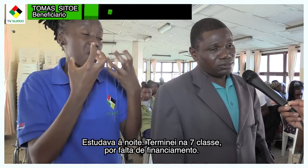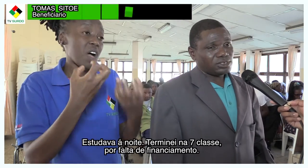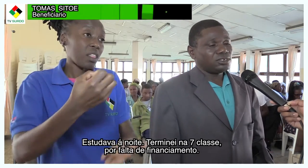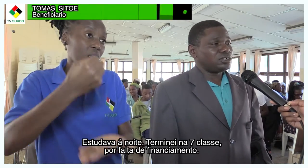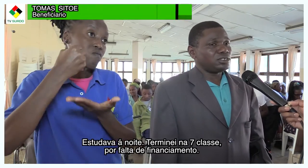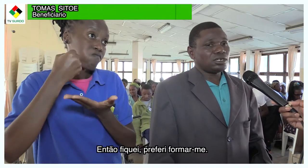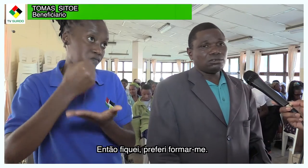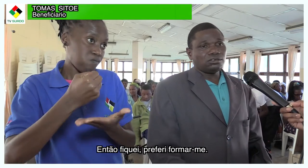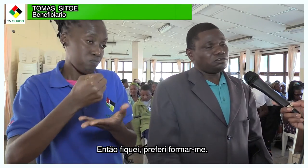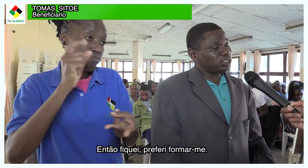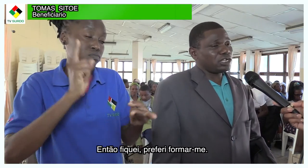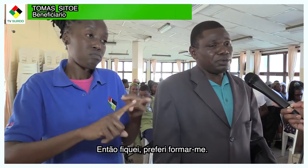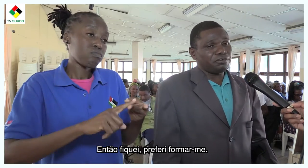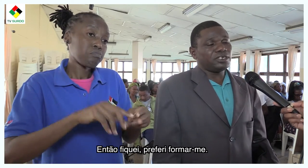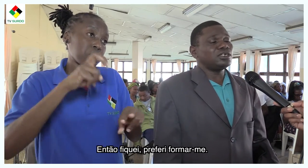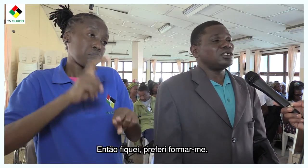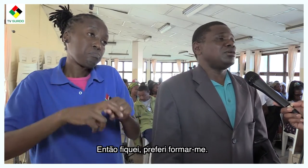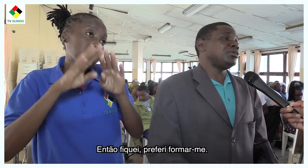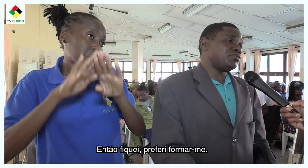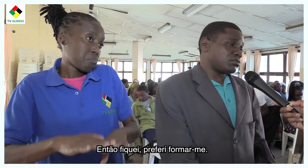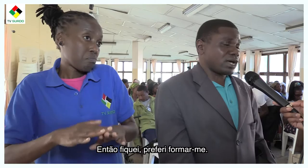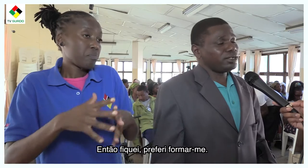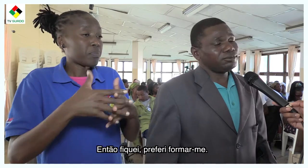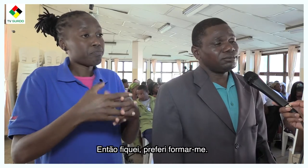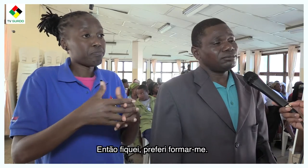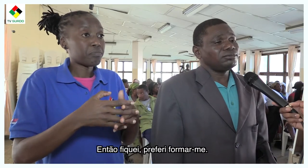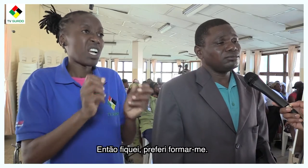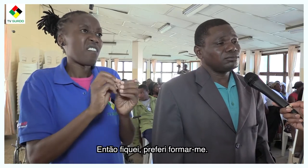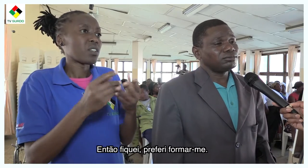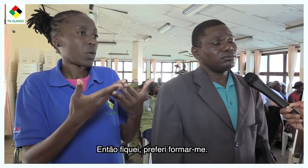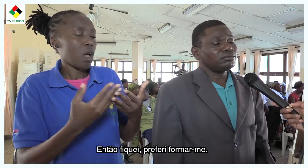Então, fiquei, preferi me informar.